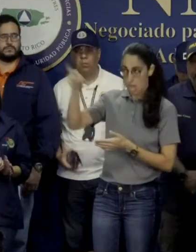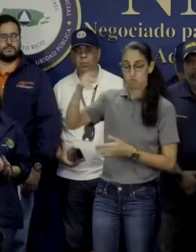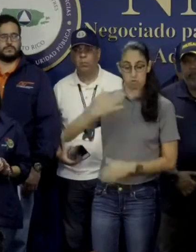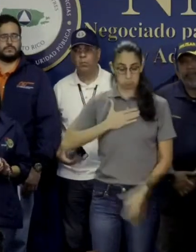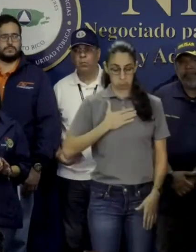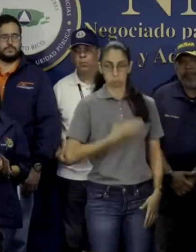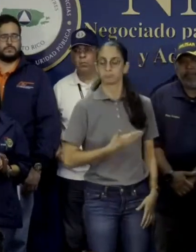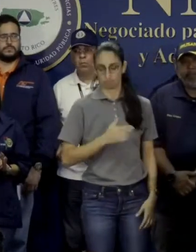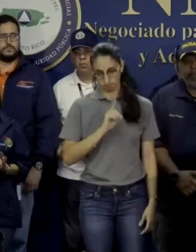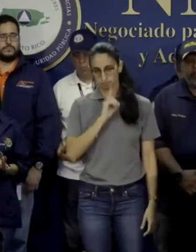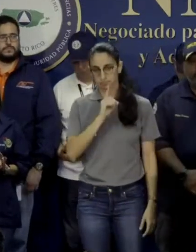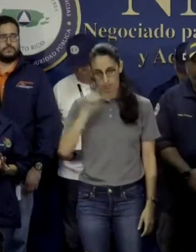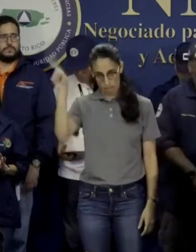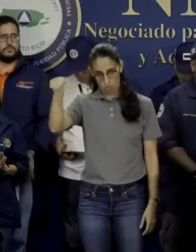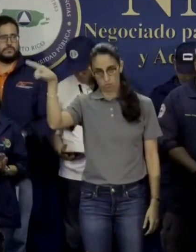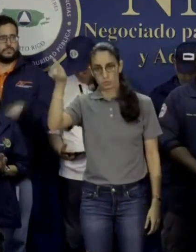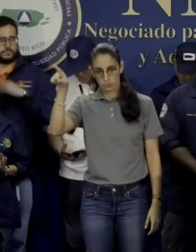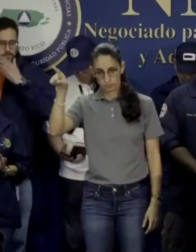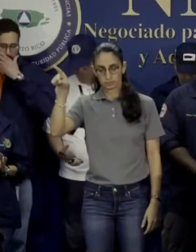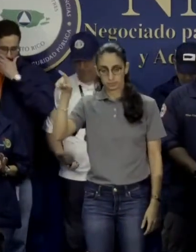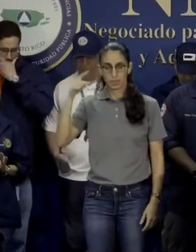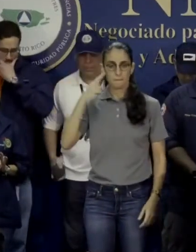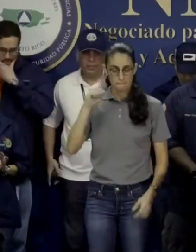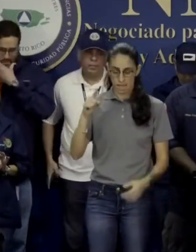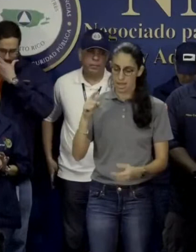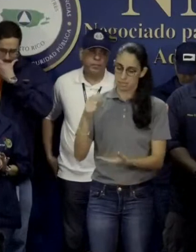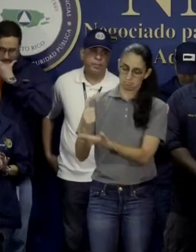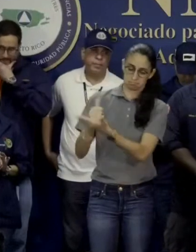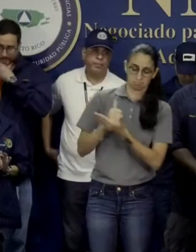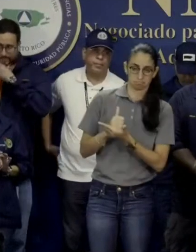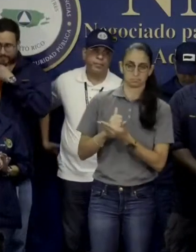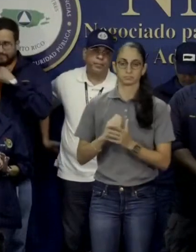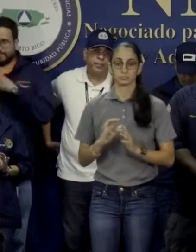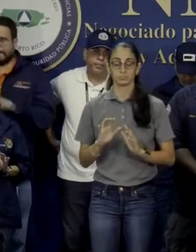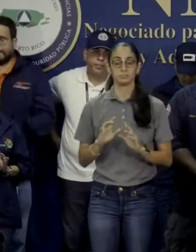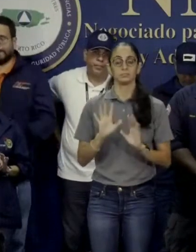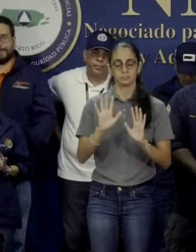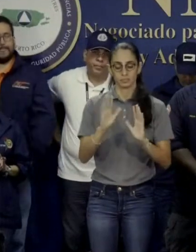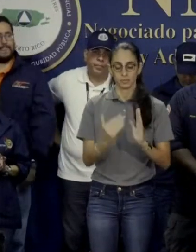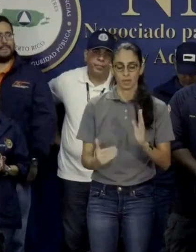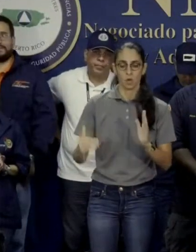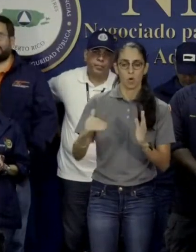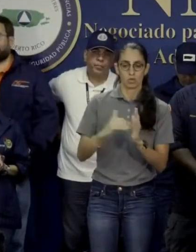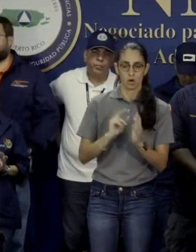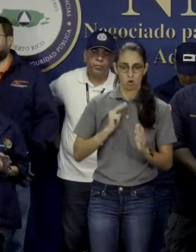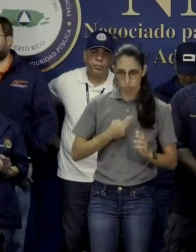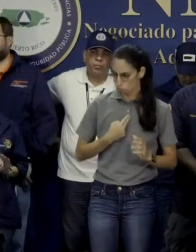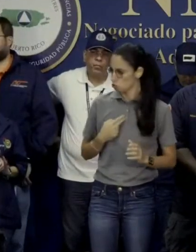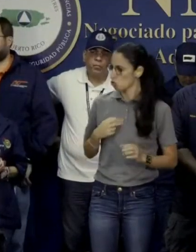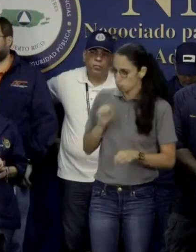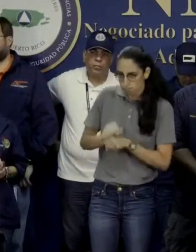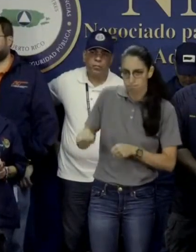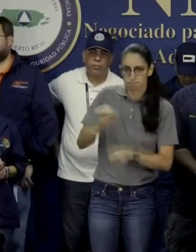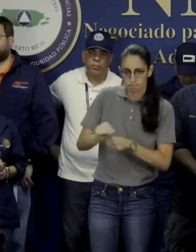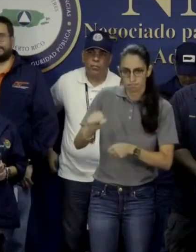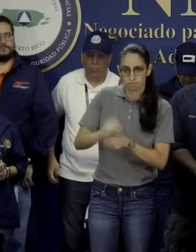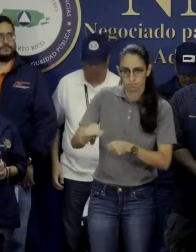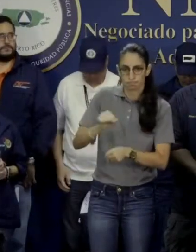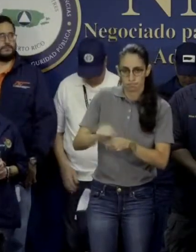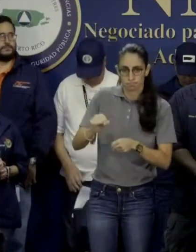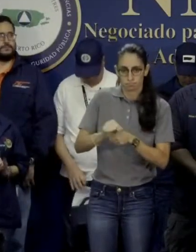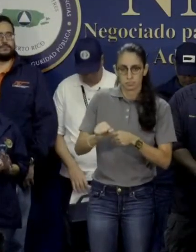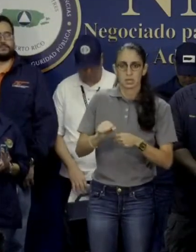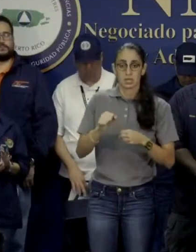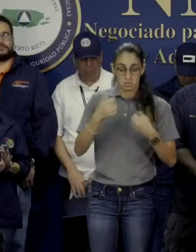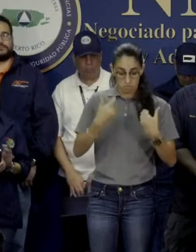ofreciendo a todos los niveles para asistirnos, pero otra vez estamos en respuesta. Claro. Esta asistencia después va a pasar